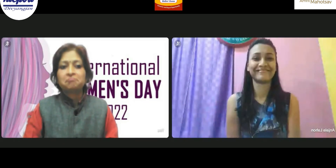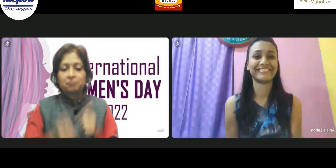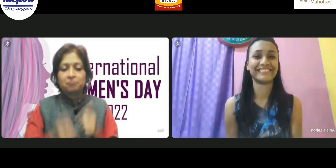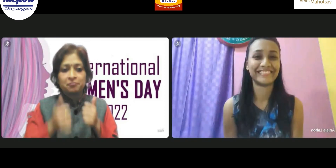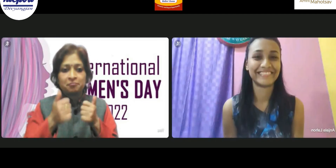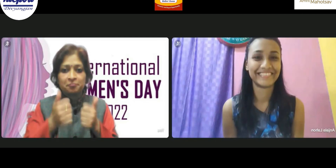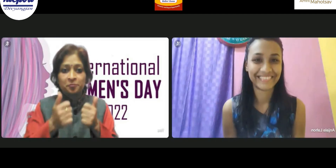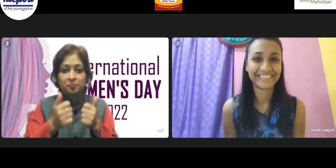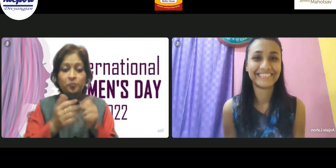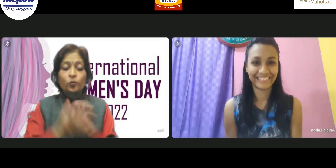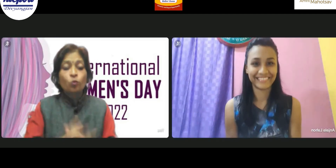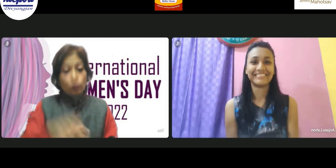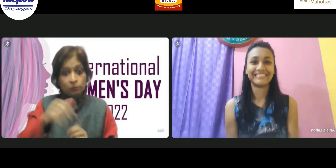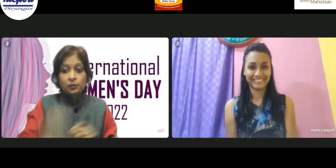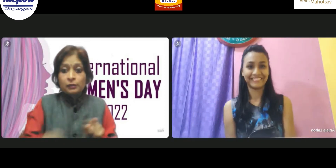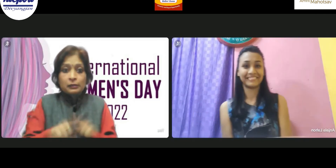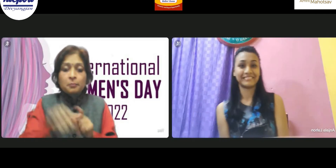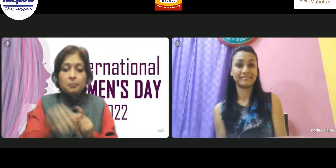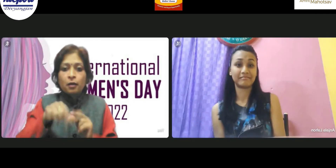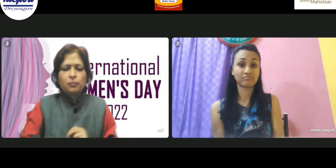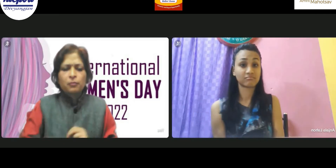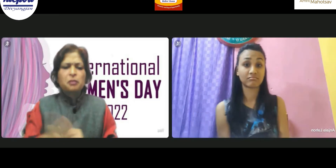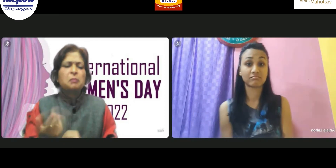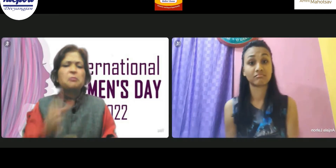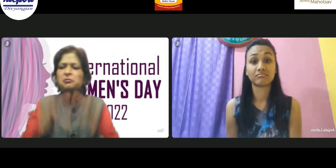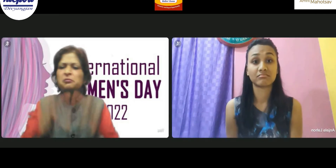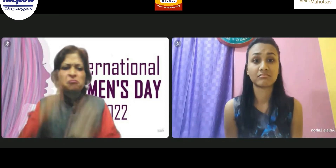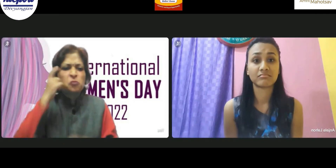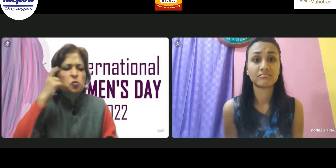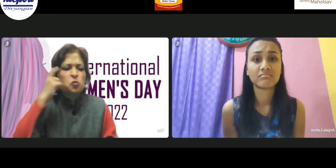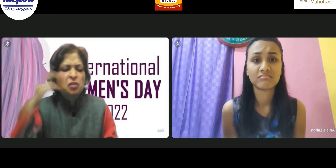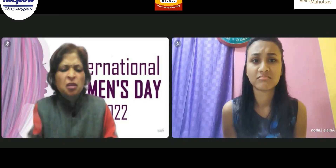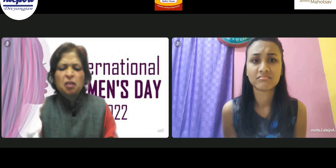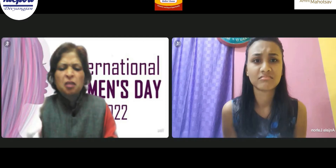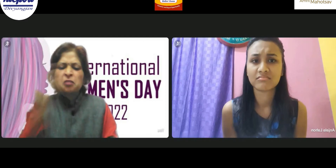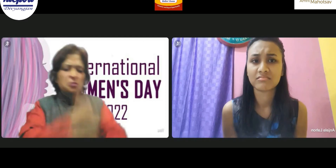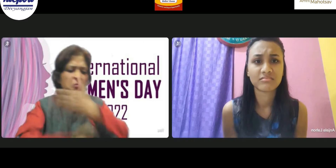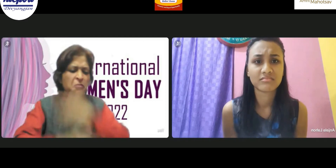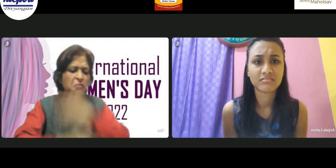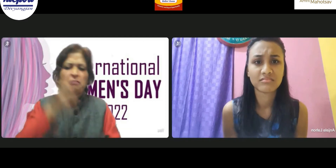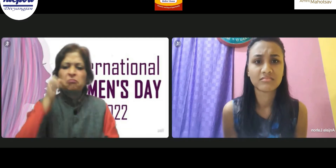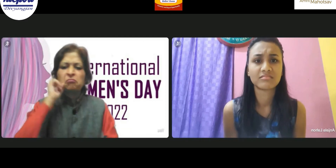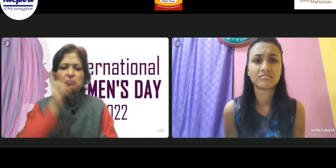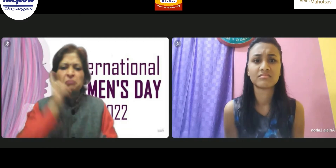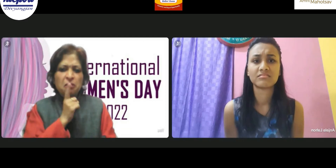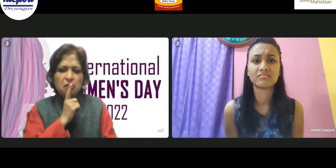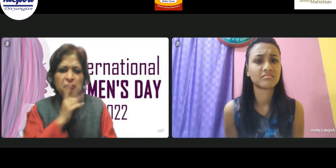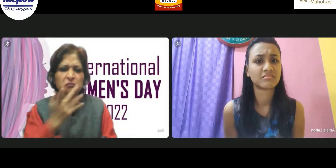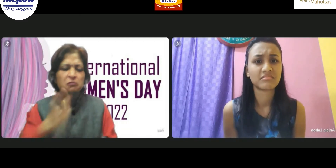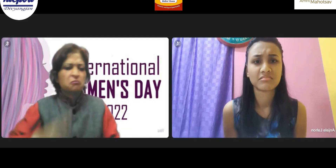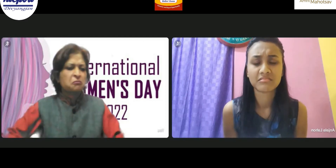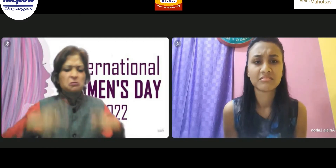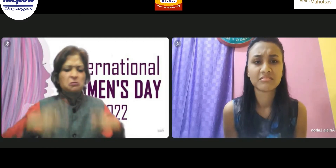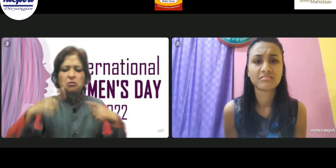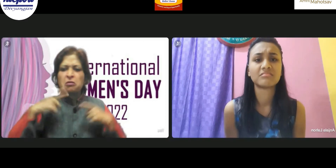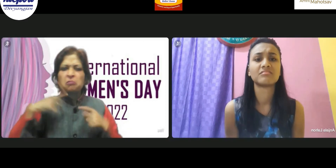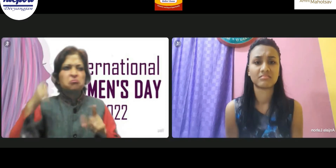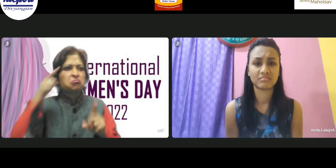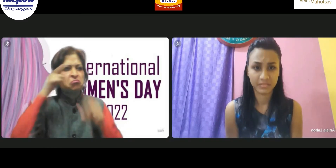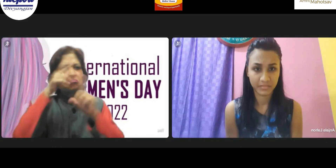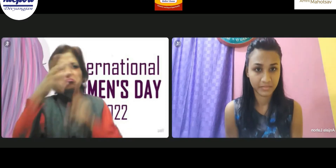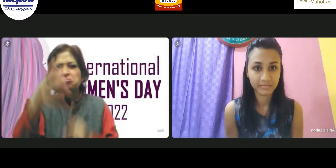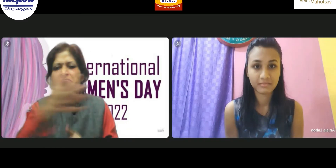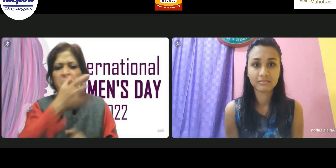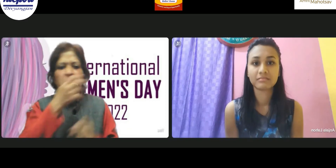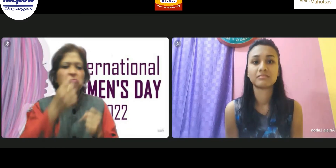हैं, ये सब मैंने सीखा। बहुत अच्छा अंजला, ये कितनी अच्छी बात है। लेकिन क्या ये बताओ,